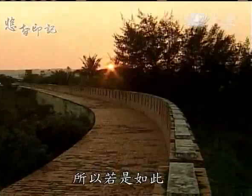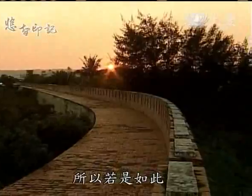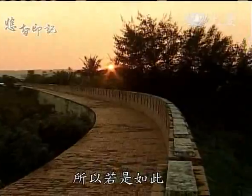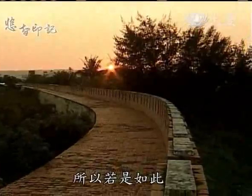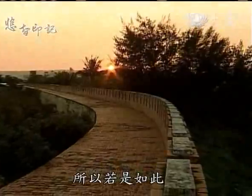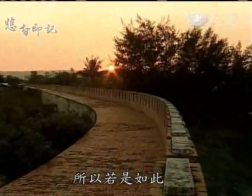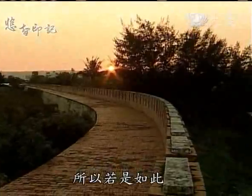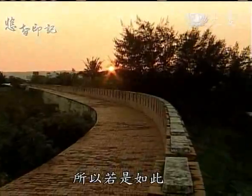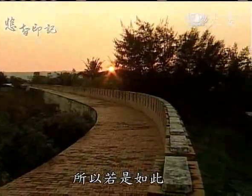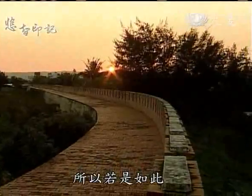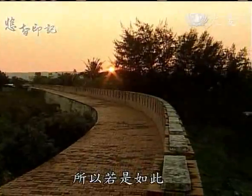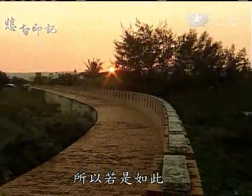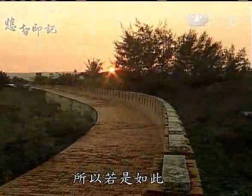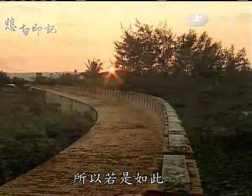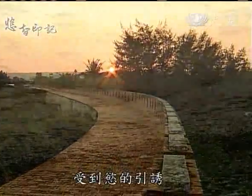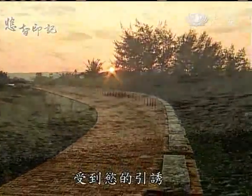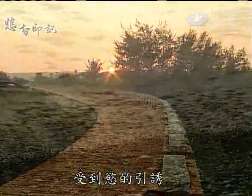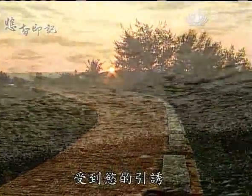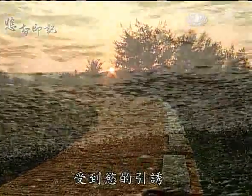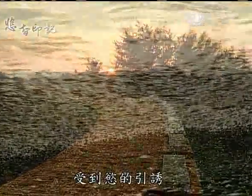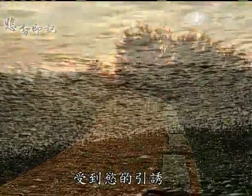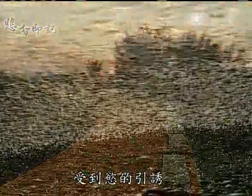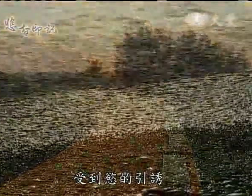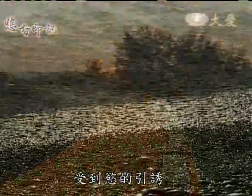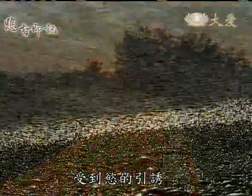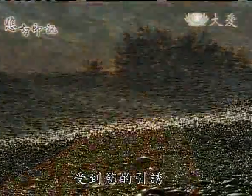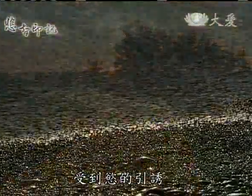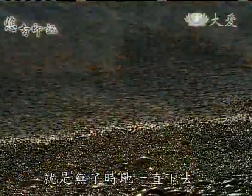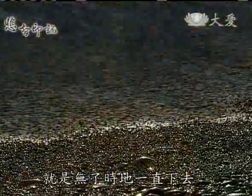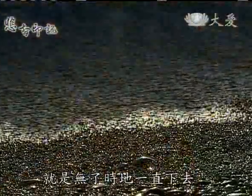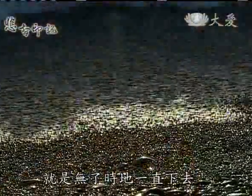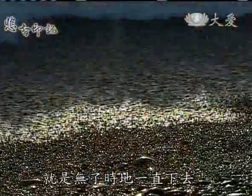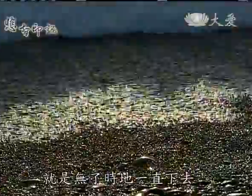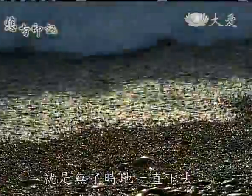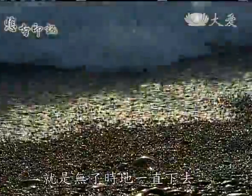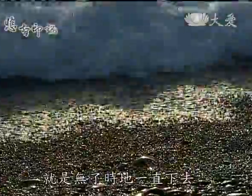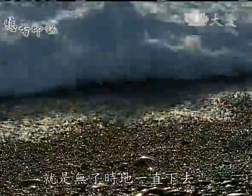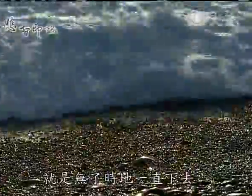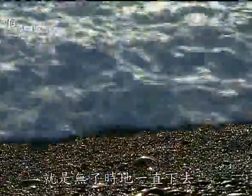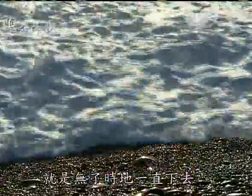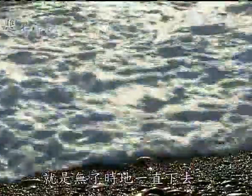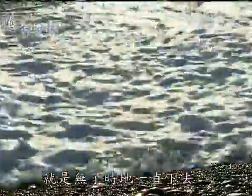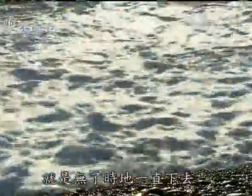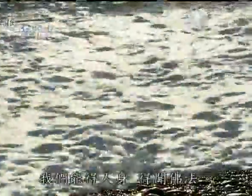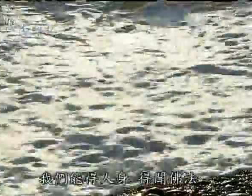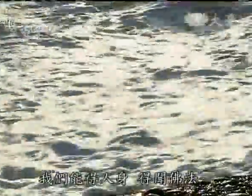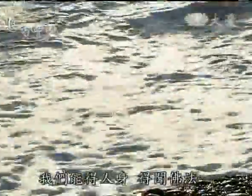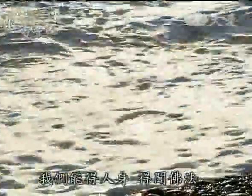那是亲像安尼呢，受玉甲咱印呢，都是无了时的入去，咱会当